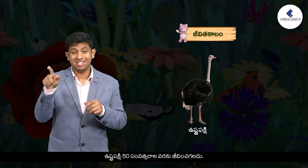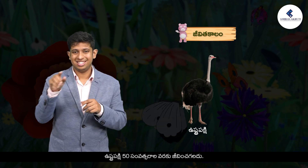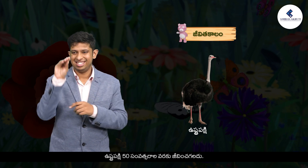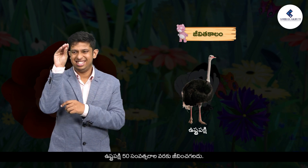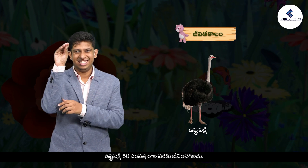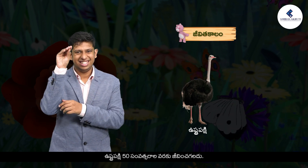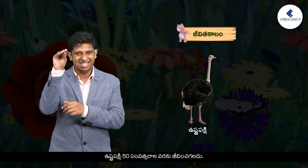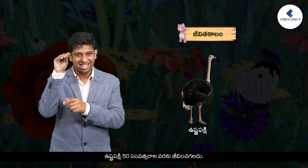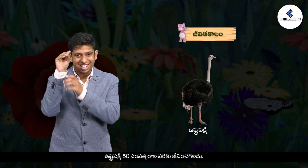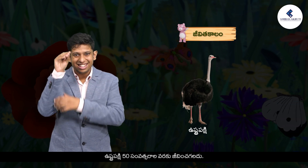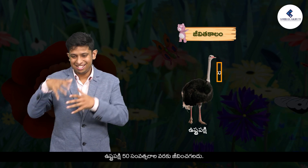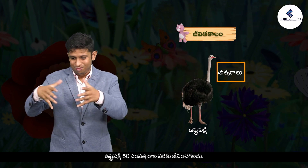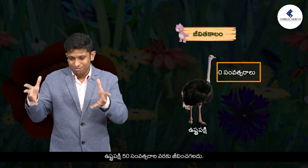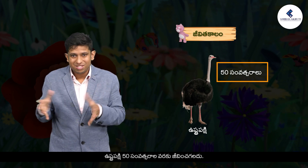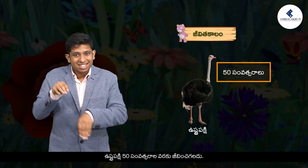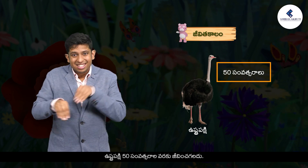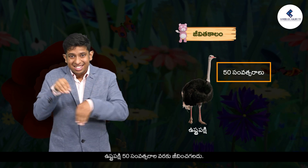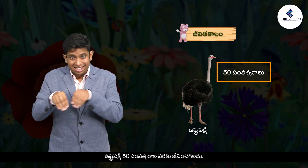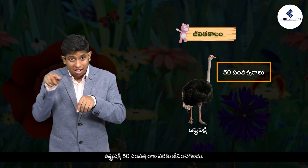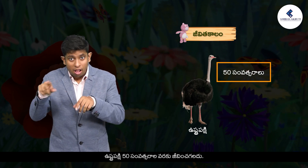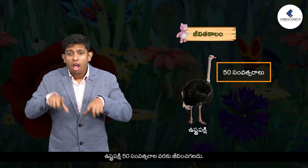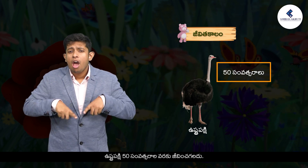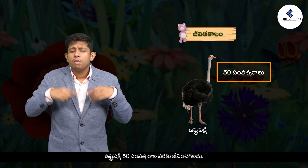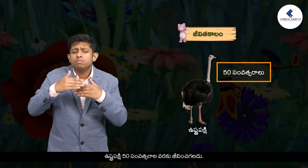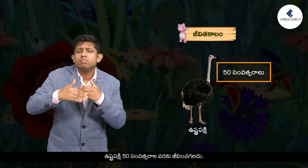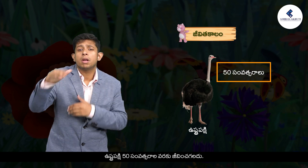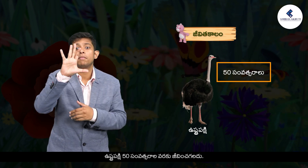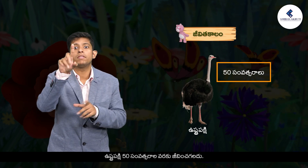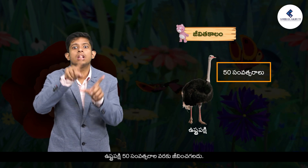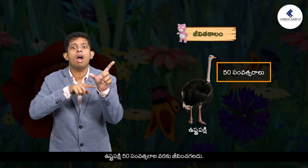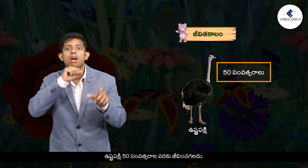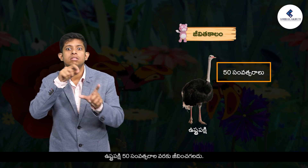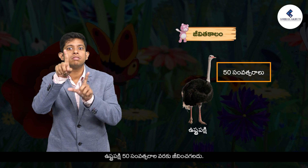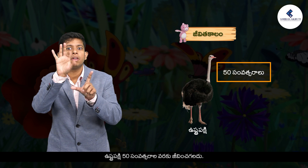ఉష్ట్రపక్షి 50 సంవత్సరాల వరకు జీవించగలదు.